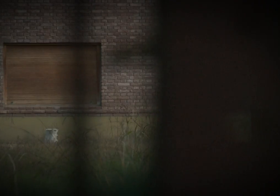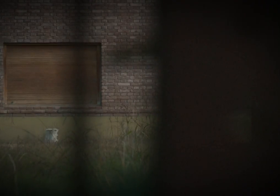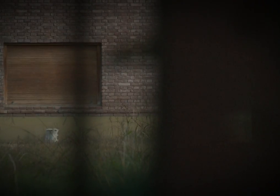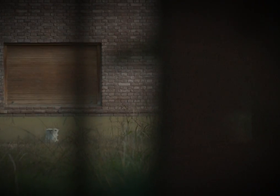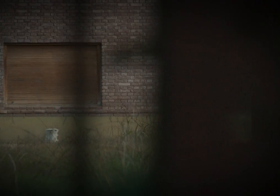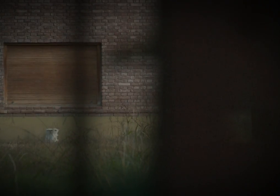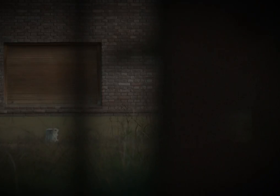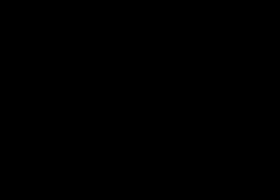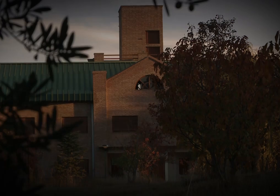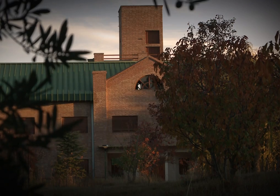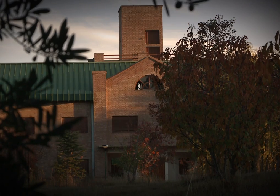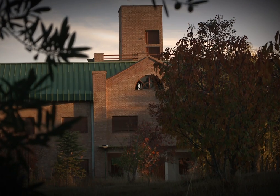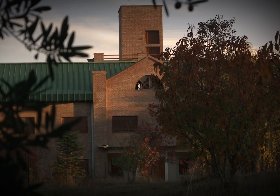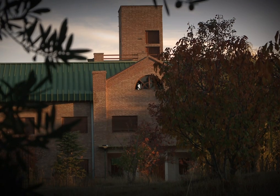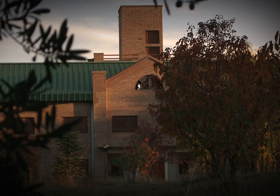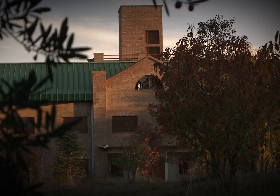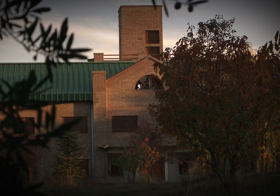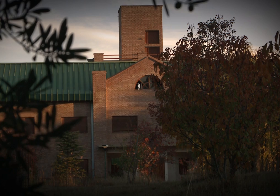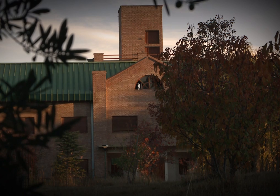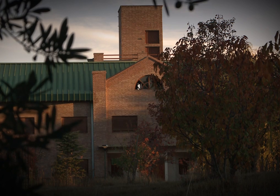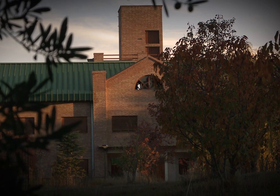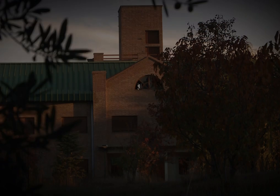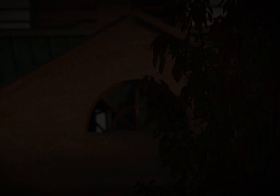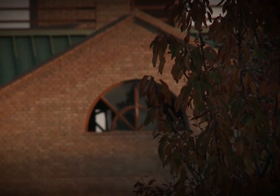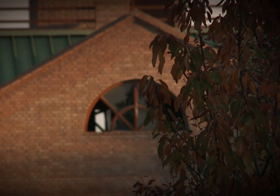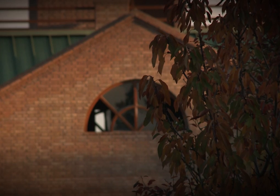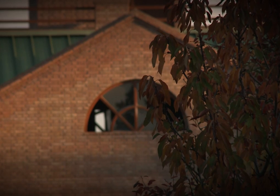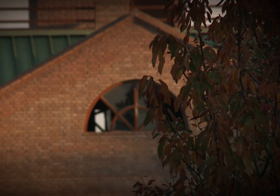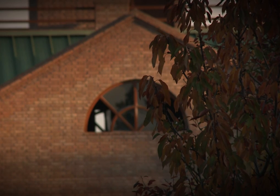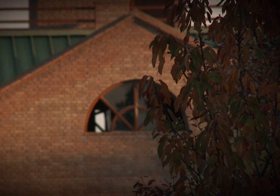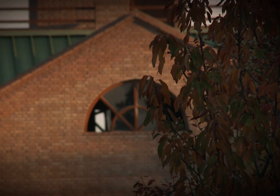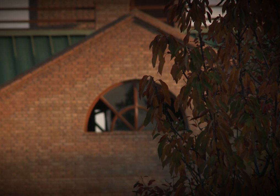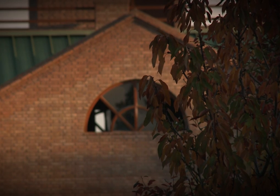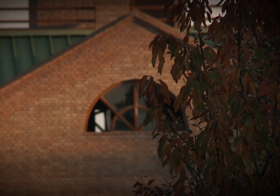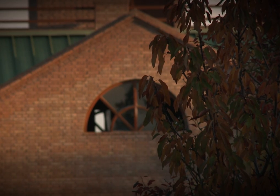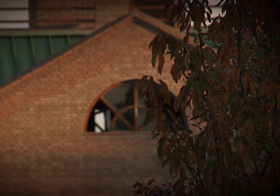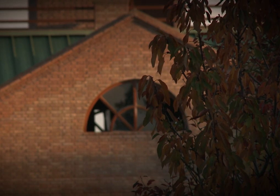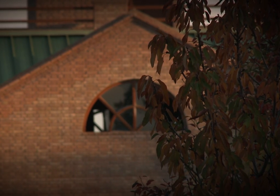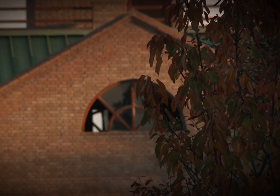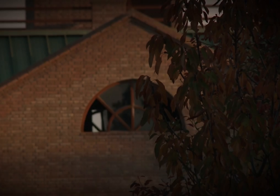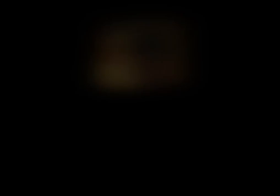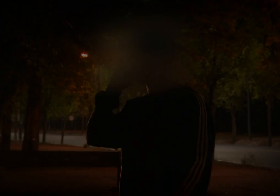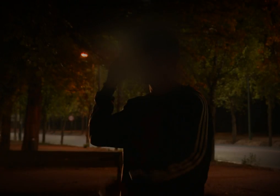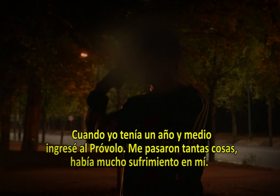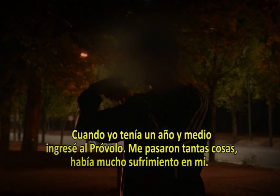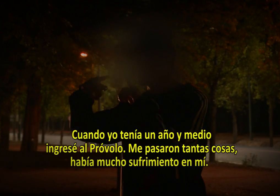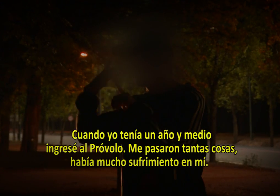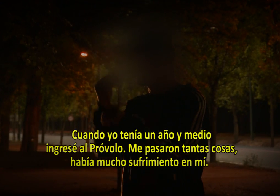ocurría dentro de ese gran edificio que es el Próbulo y que por miedo, por mucho tiempo, silenciaron. Cuando yo tenía un año y